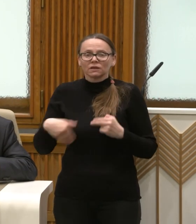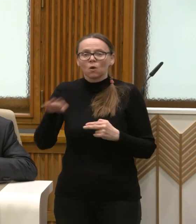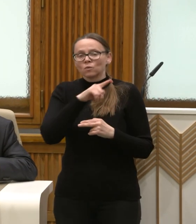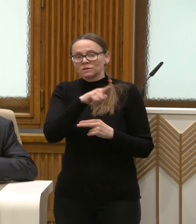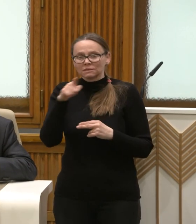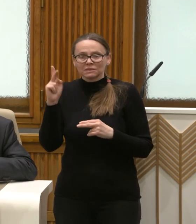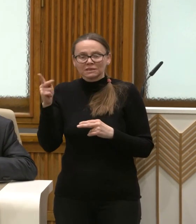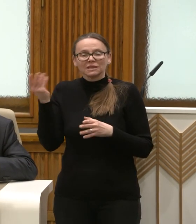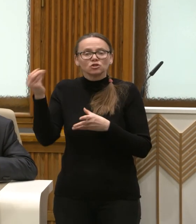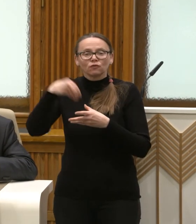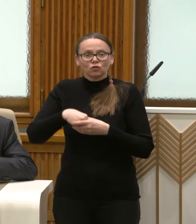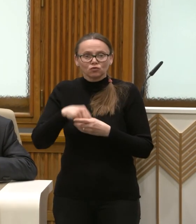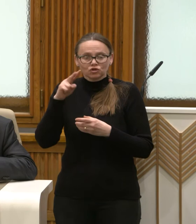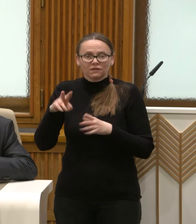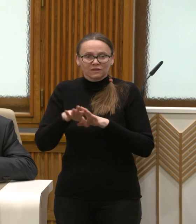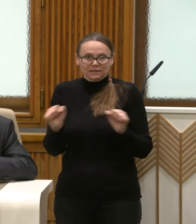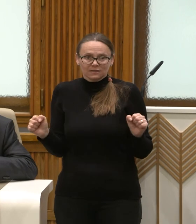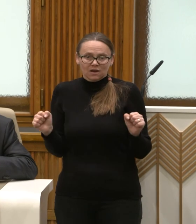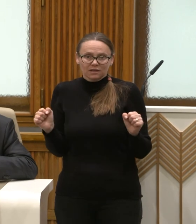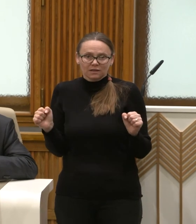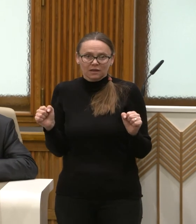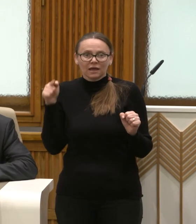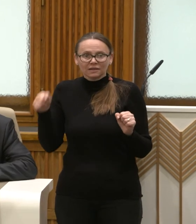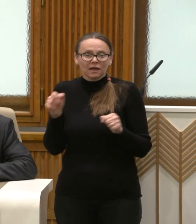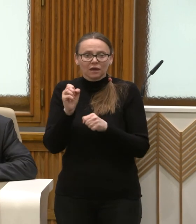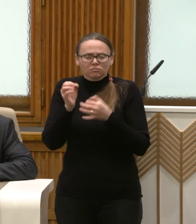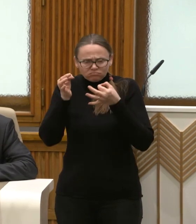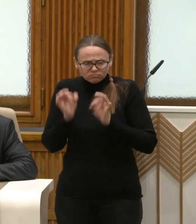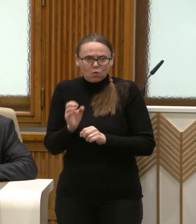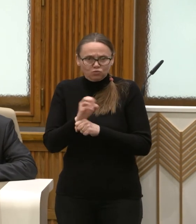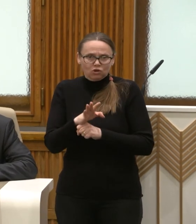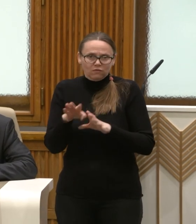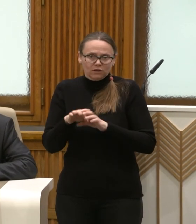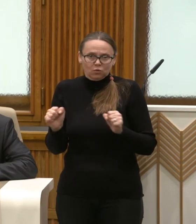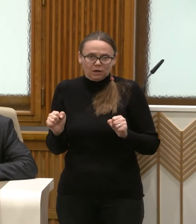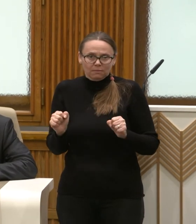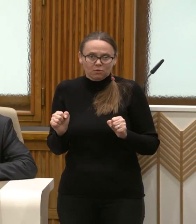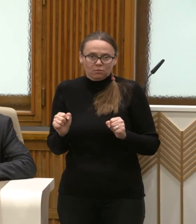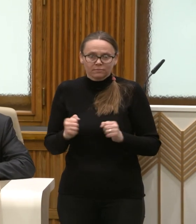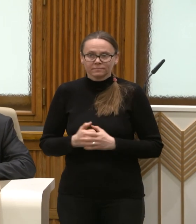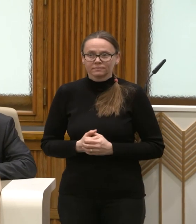tistim, ki so vključeni v izvajanje teh učinkovitih ukrepov.